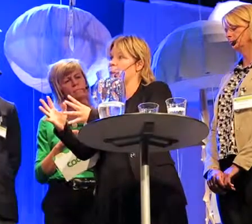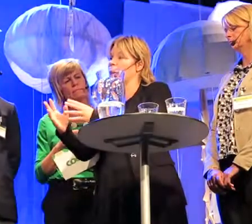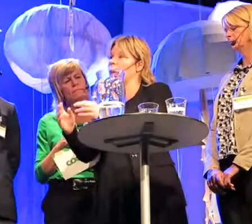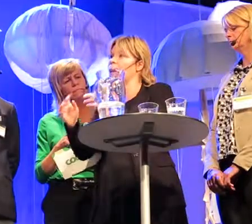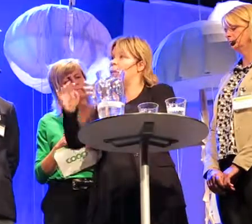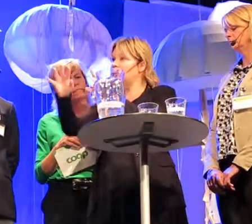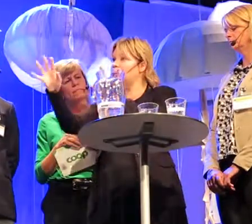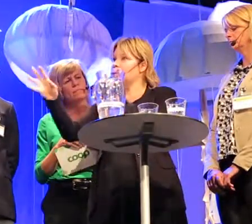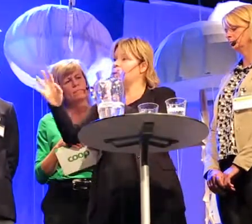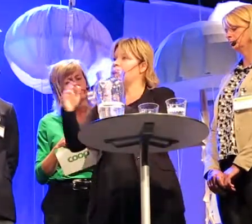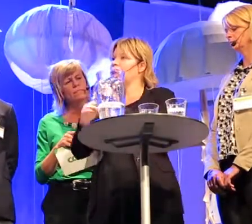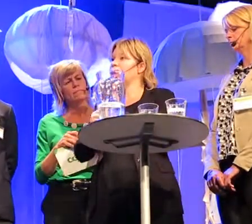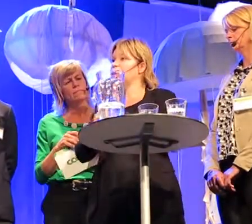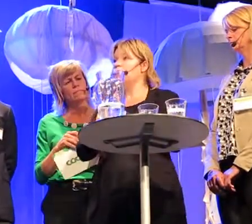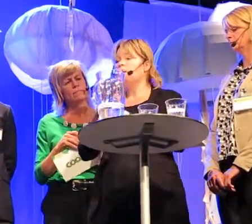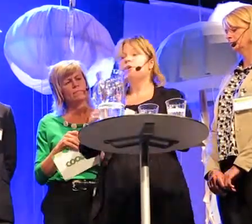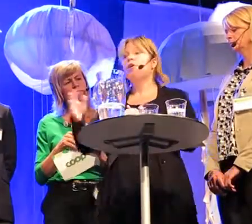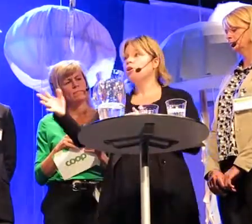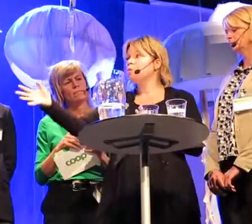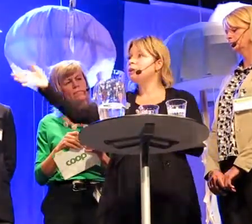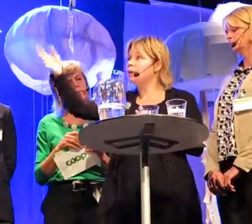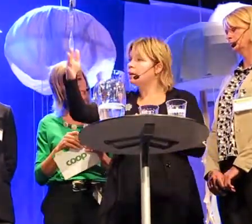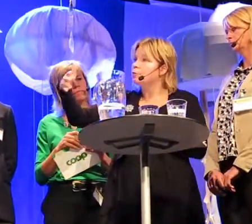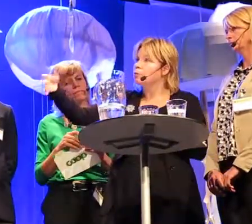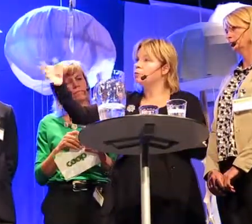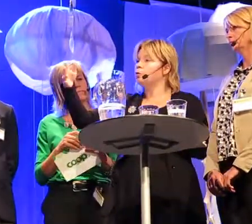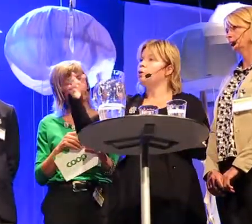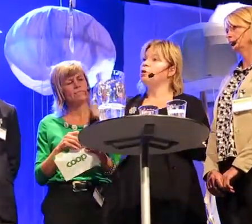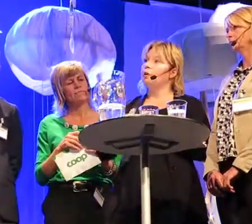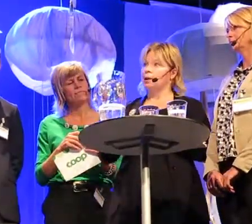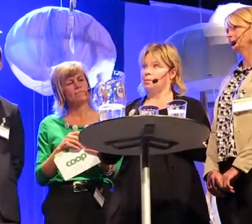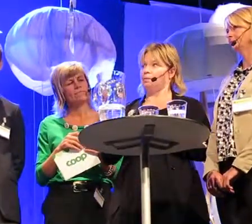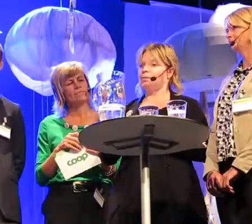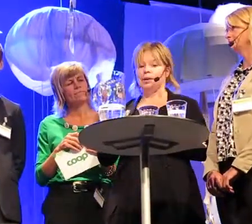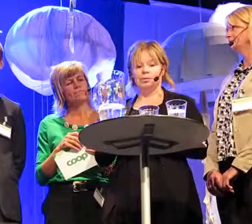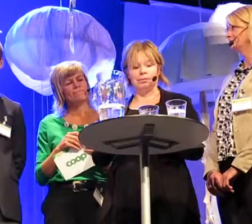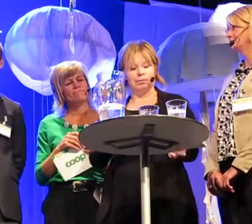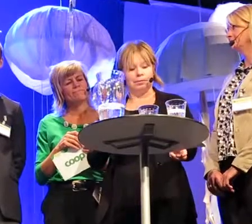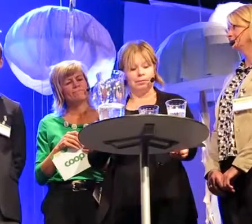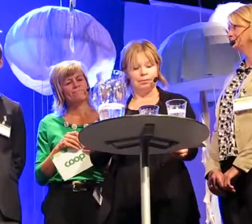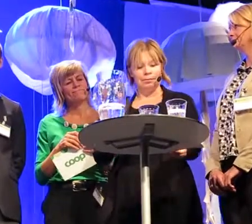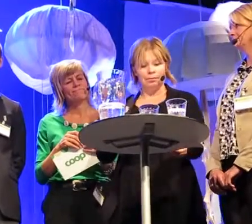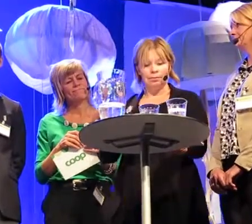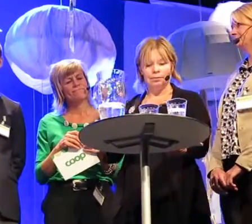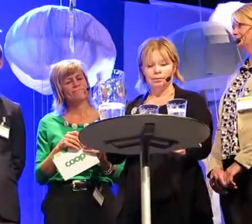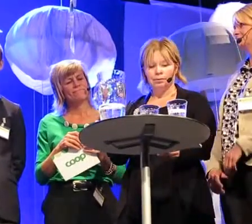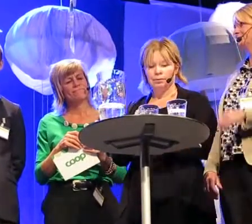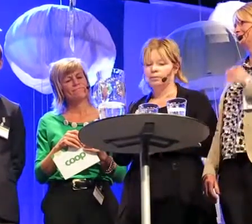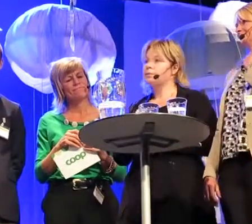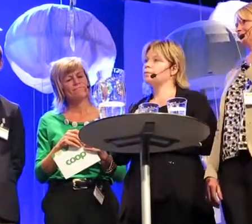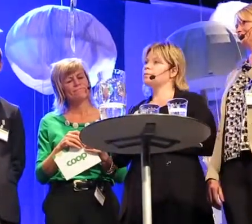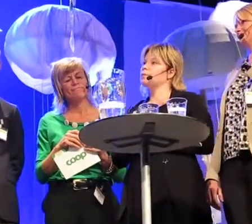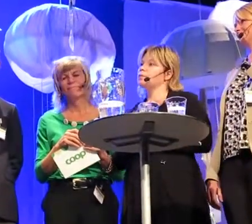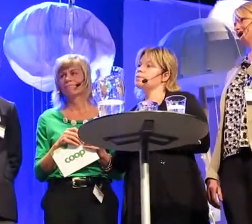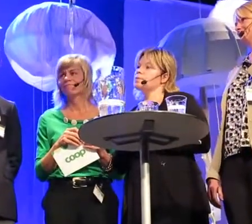hitta gemensamma grejer. Det skulle jag vilja att ni, ja, men ta en kopp te hela bunten och prata om det. Är detta